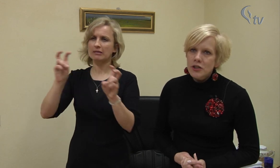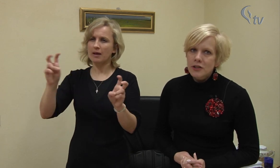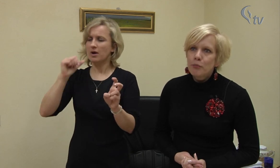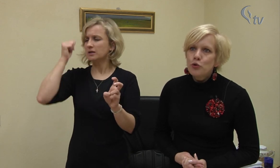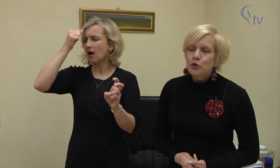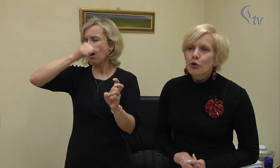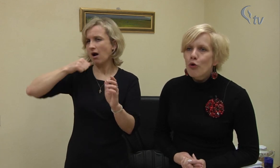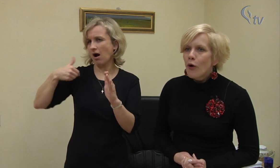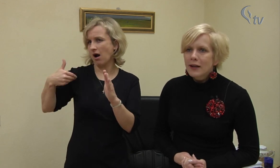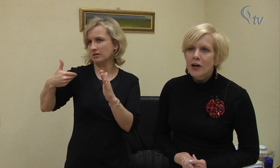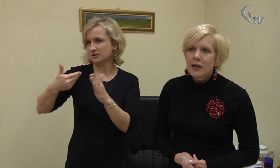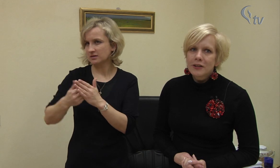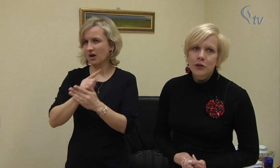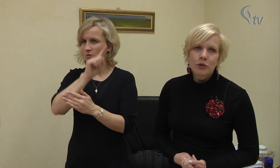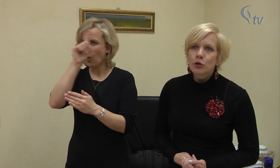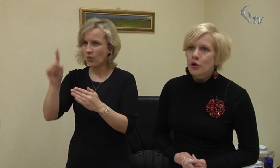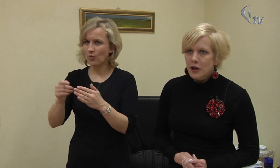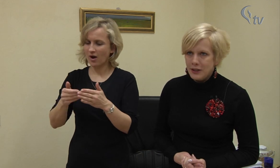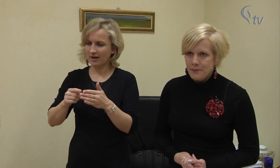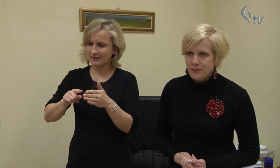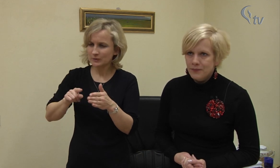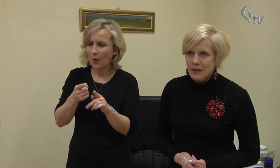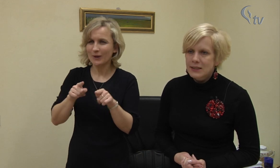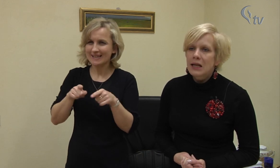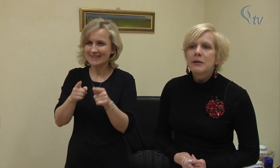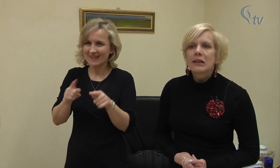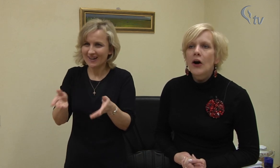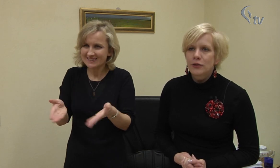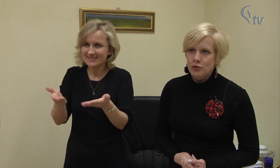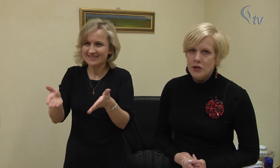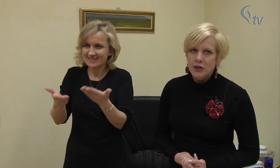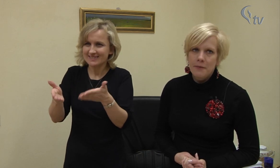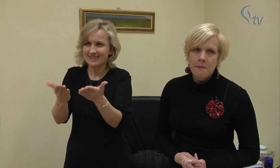aasta püüdnud kogu aeg tagant natuke torkida, et sellele mingit lahendust saada.